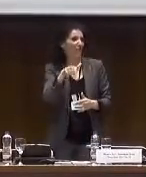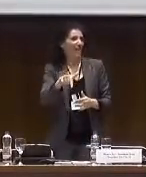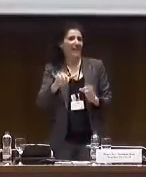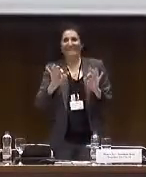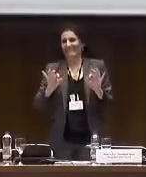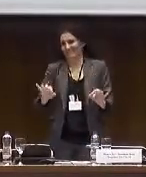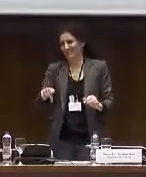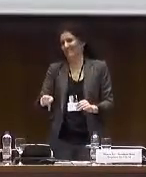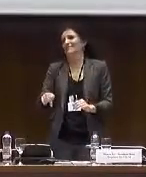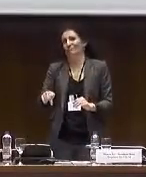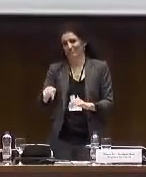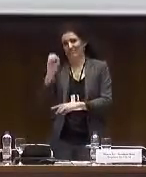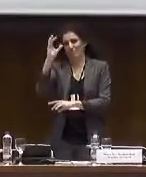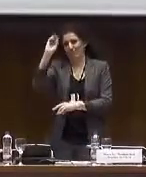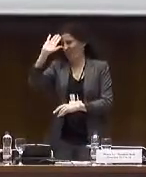vamos a continuar.